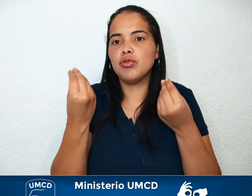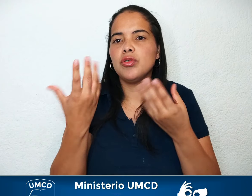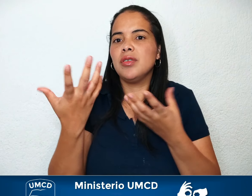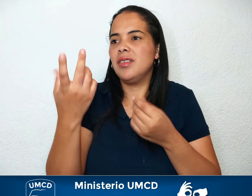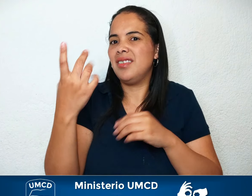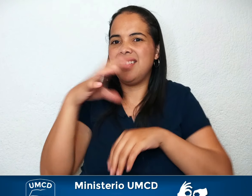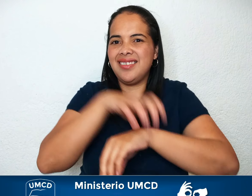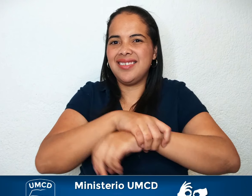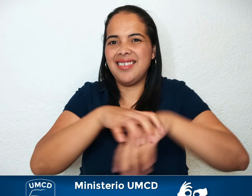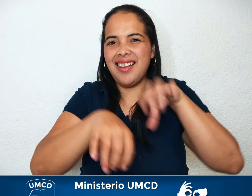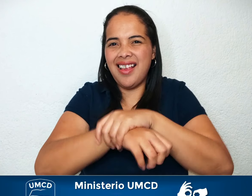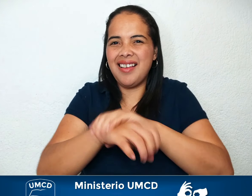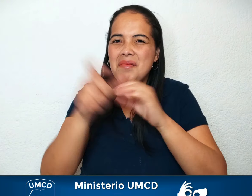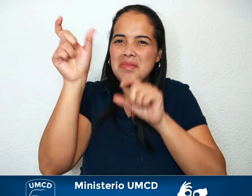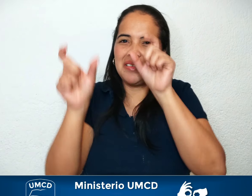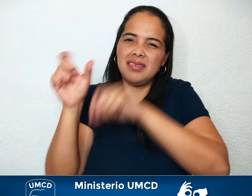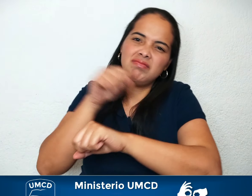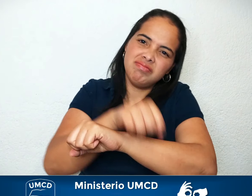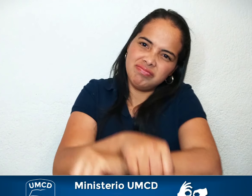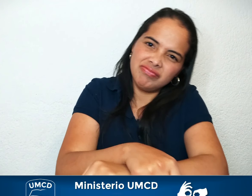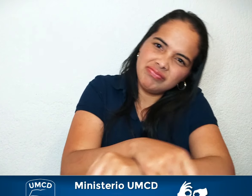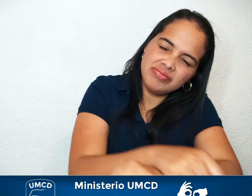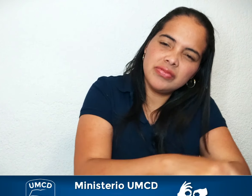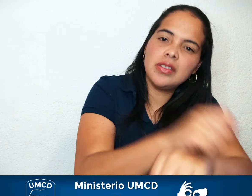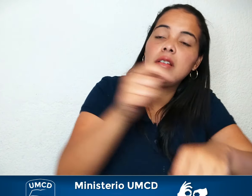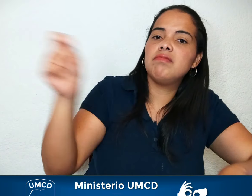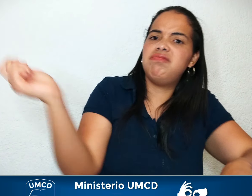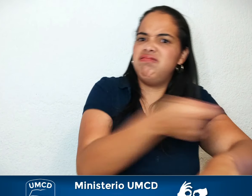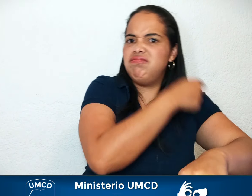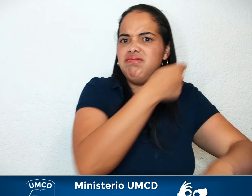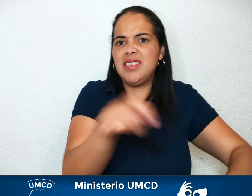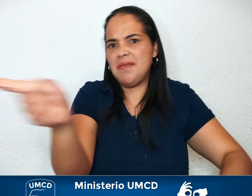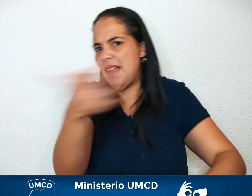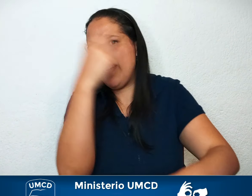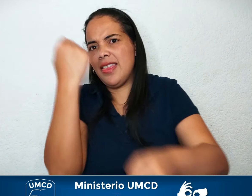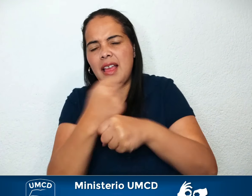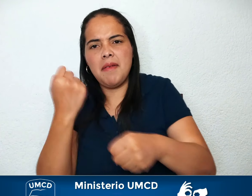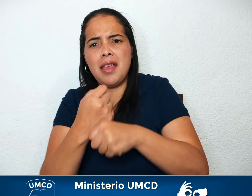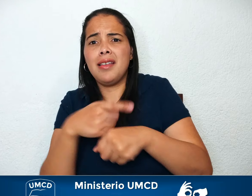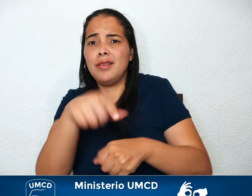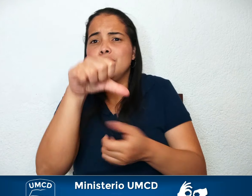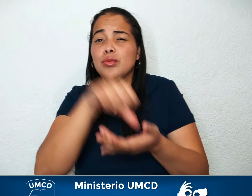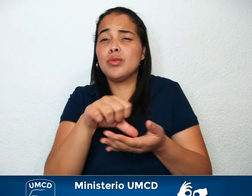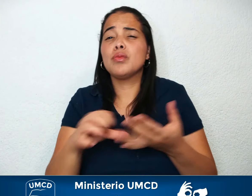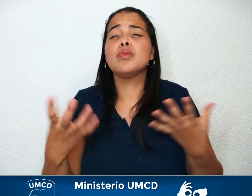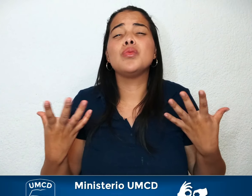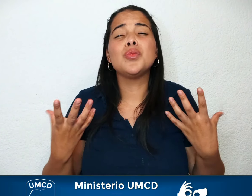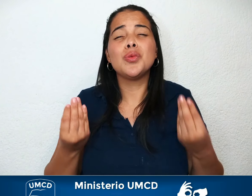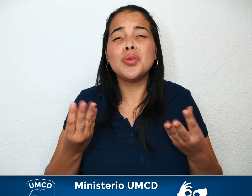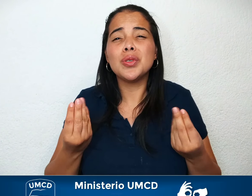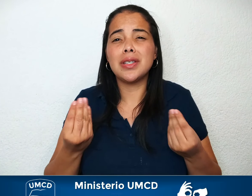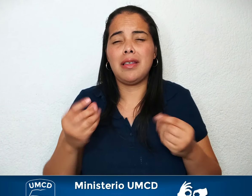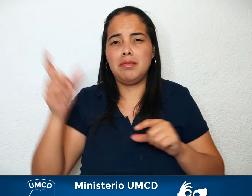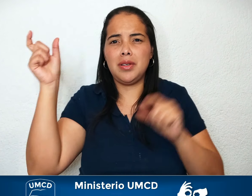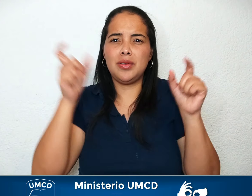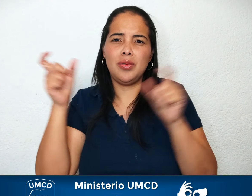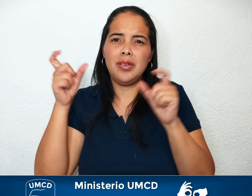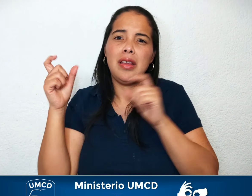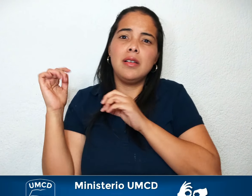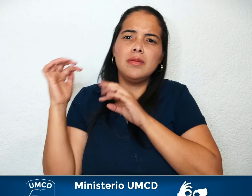sido liberados. Aparte de eso, siendo una población fluctuante en la que existían muchos